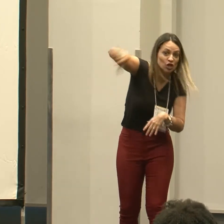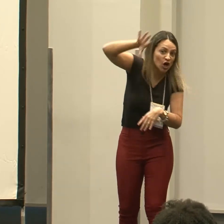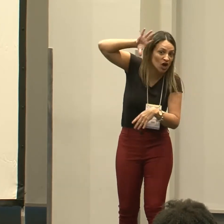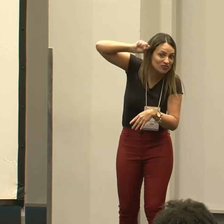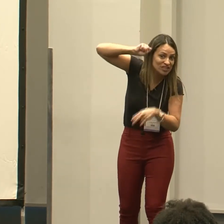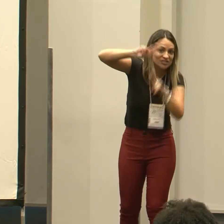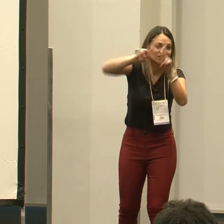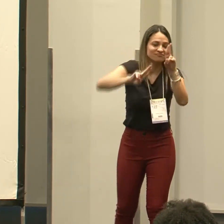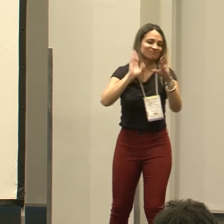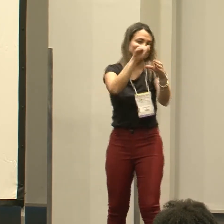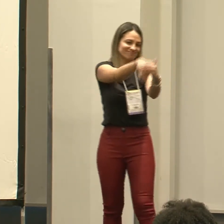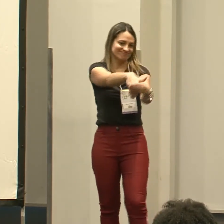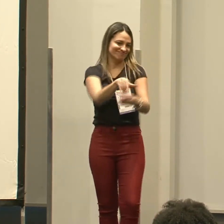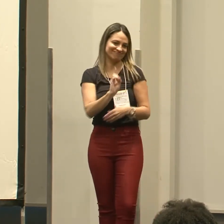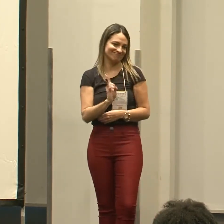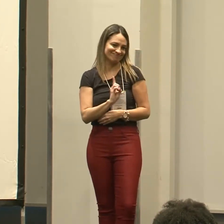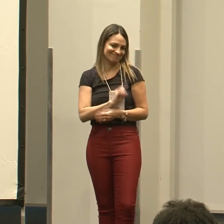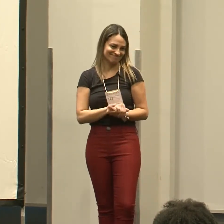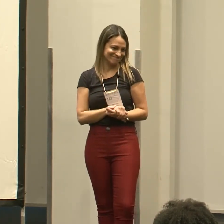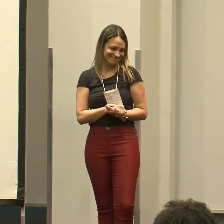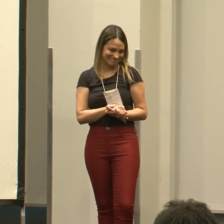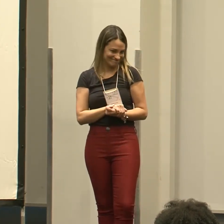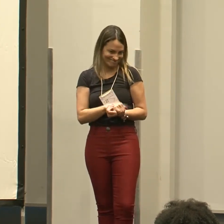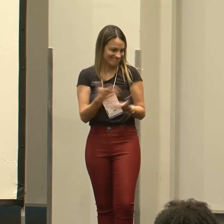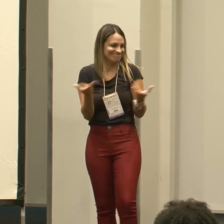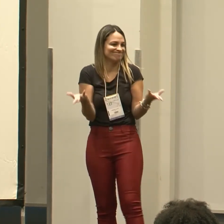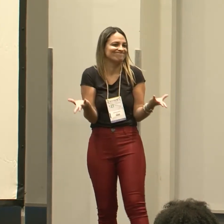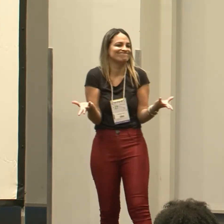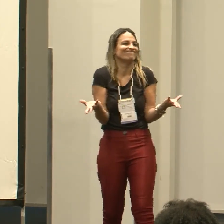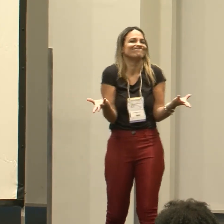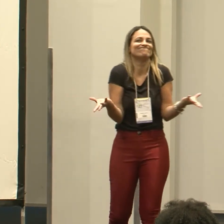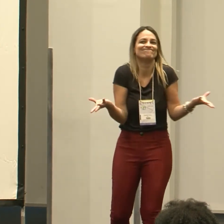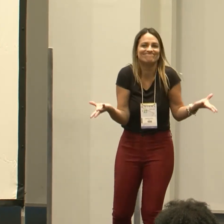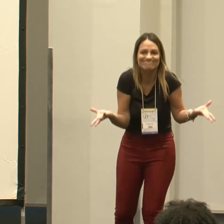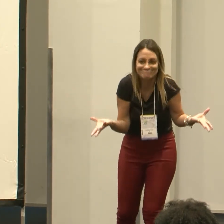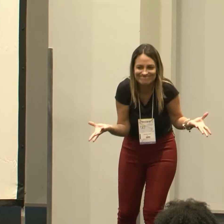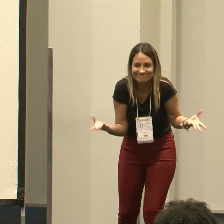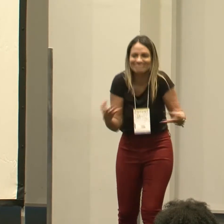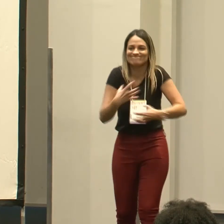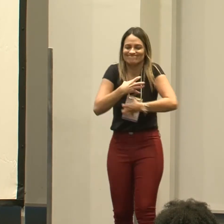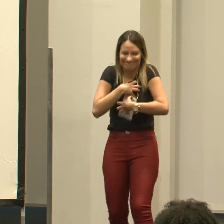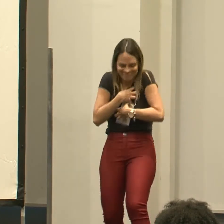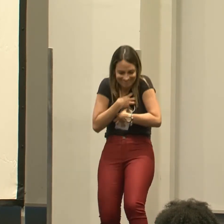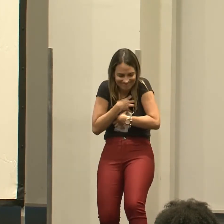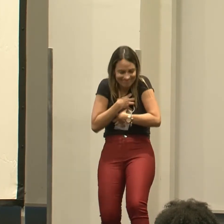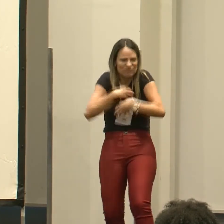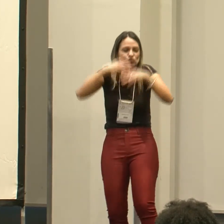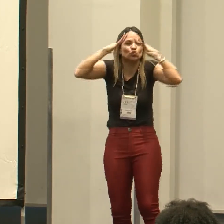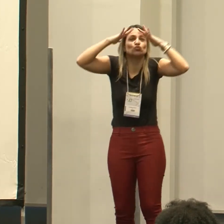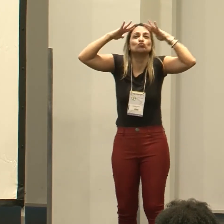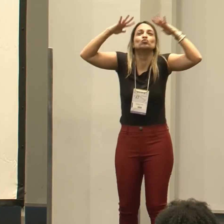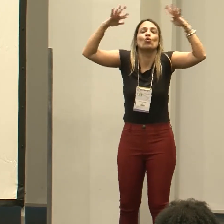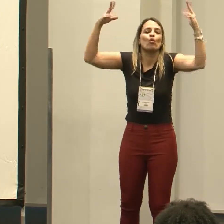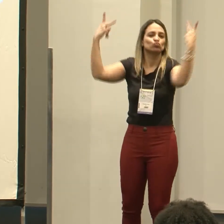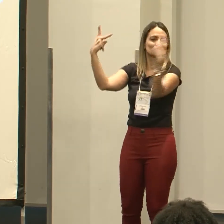um grupo de professores ouvintes da UFRJ escolheram não criar o curso de Letras Libras. Triste,